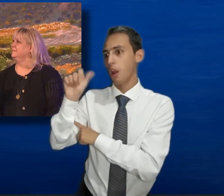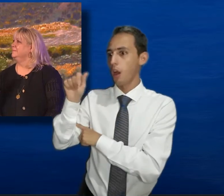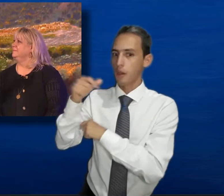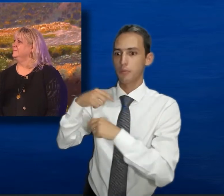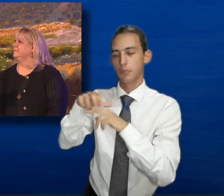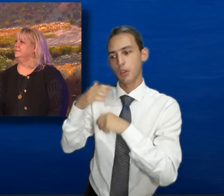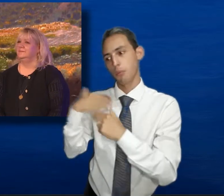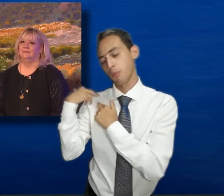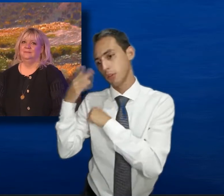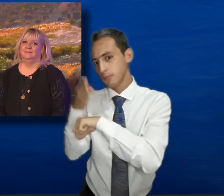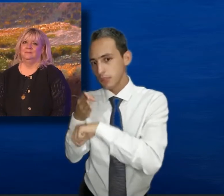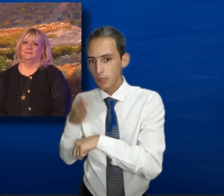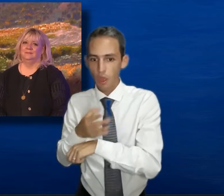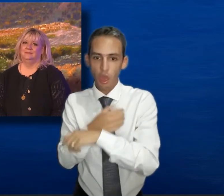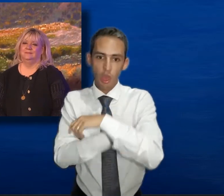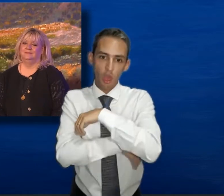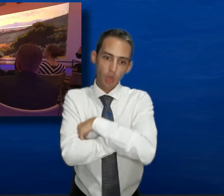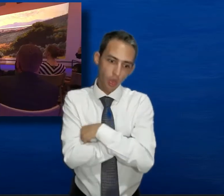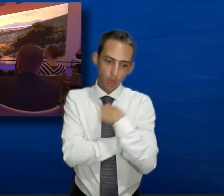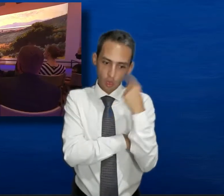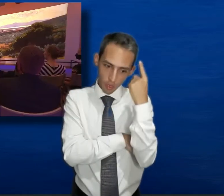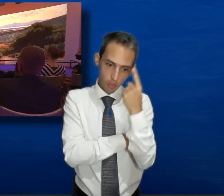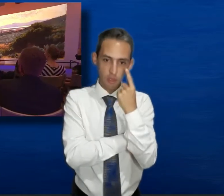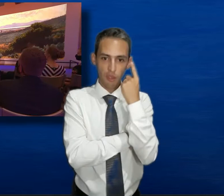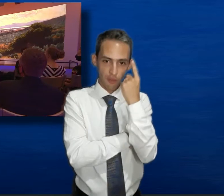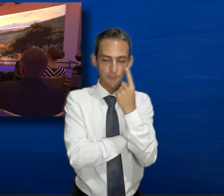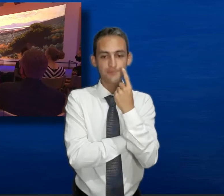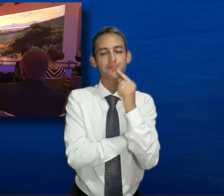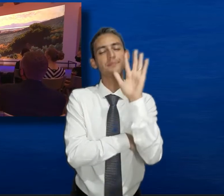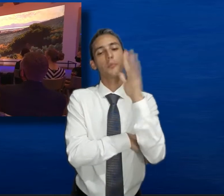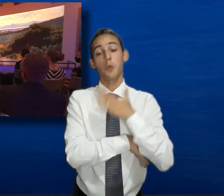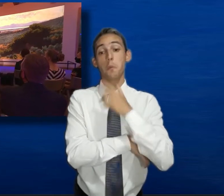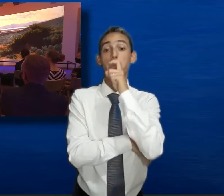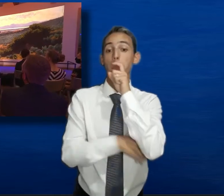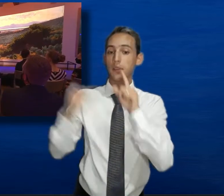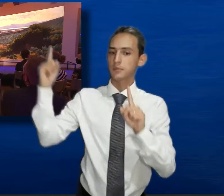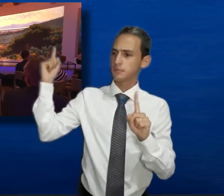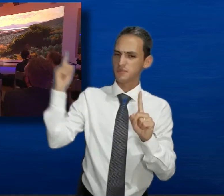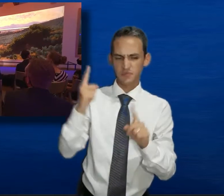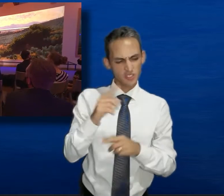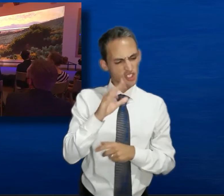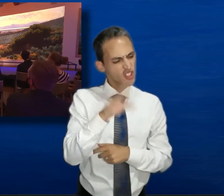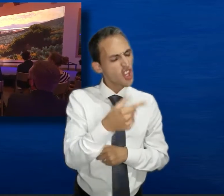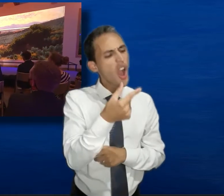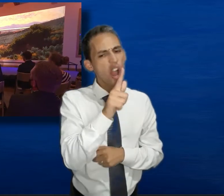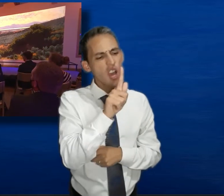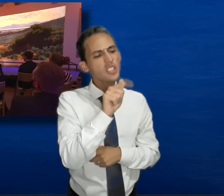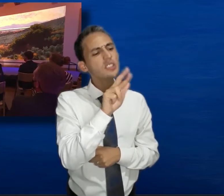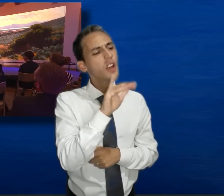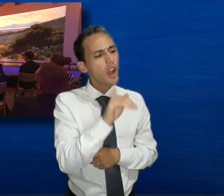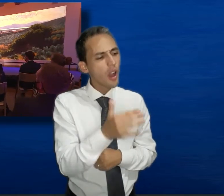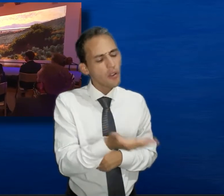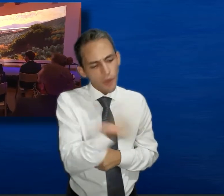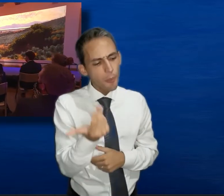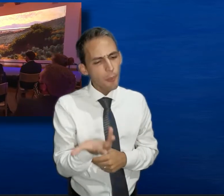negócios e o que estava acontecendo na ala. Meu pai se aproximou de mim e, em um tom de